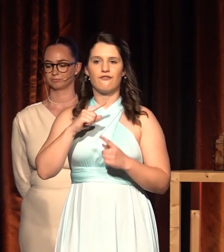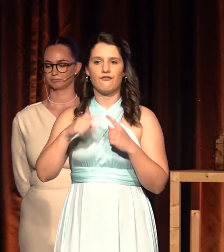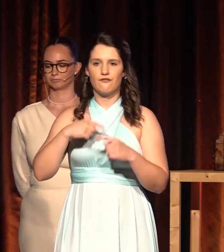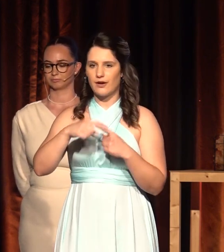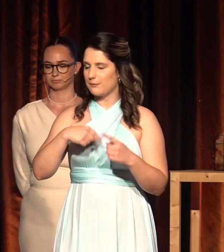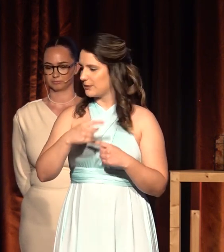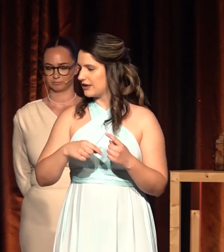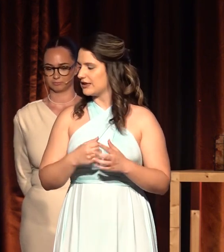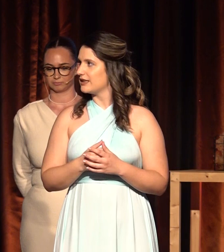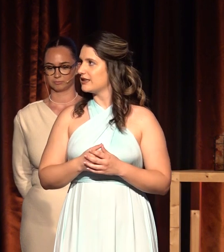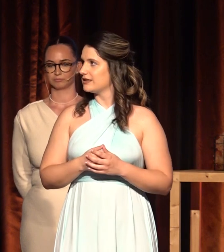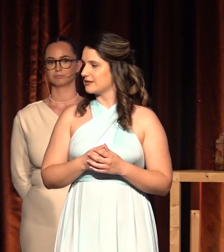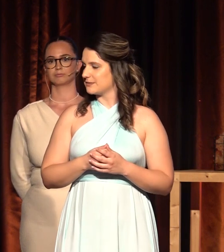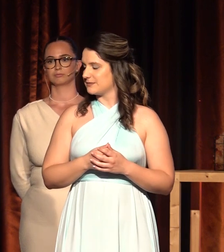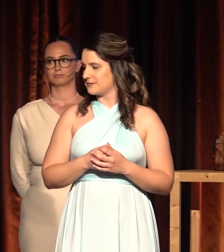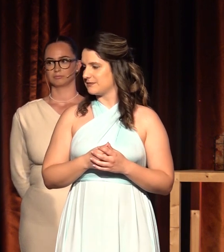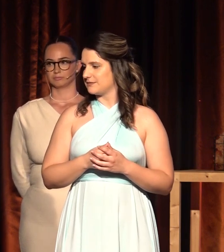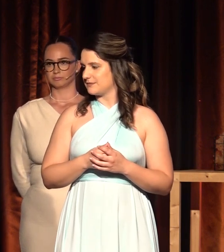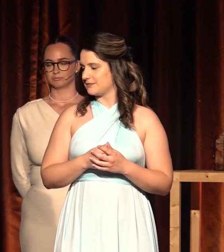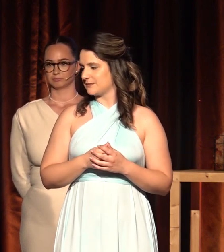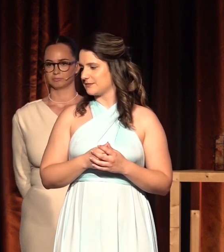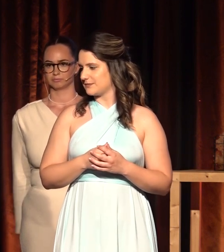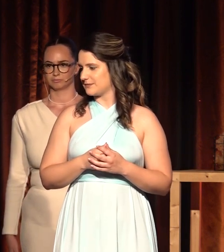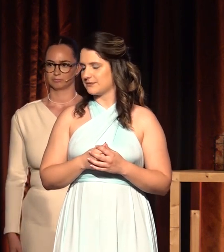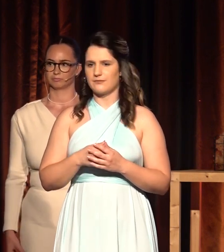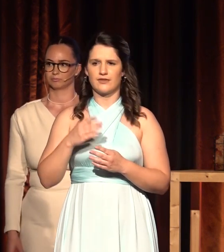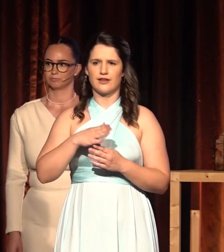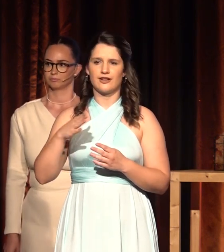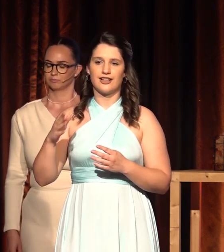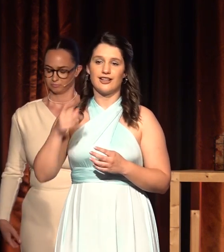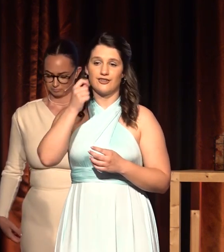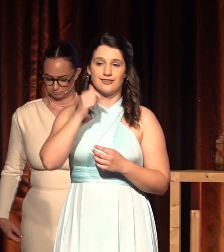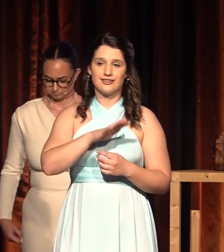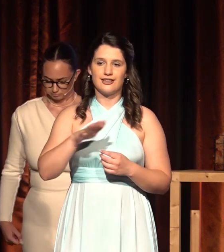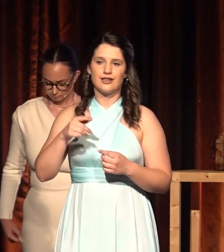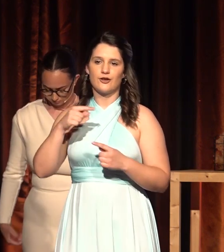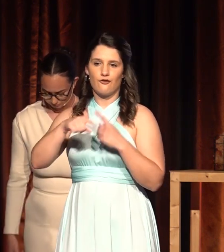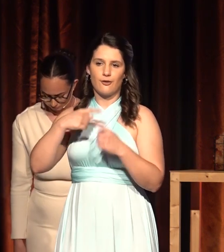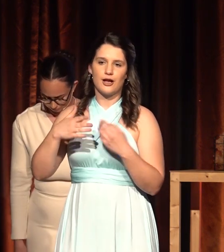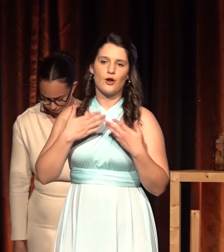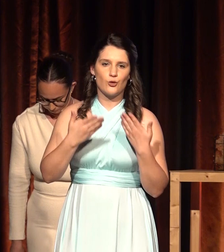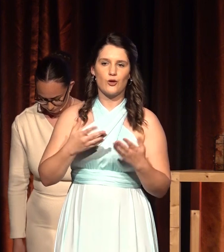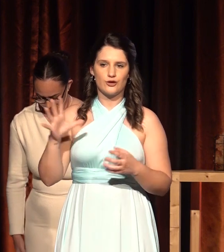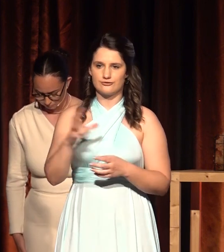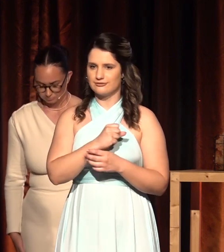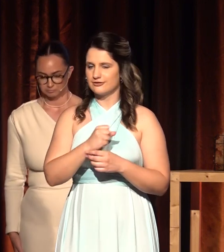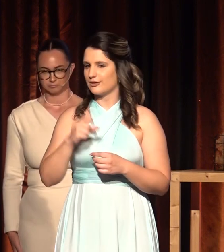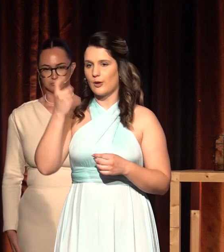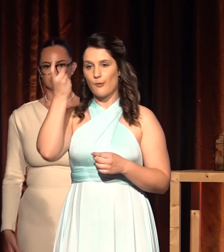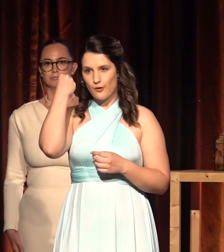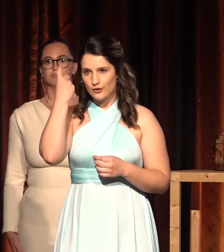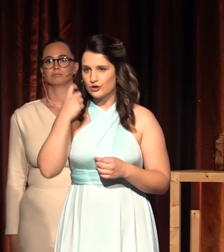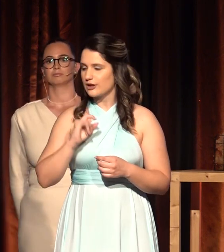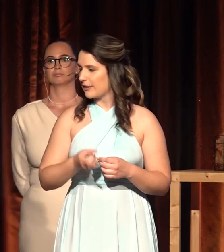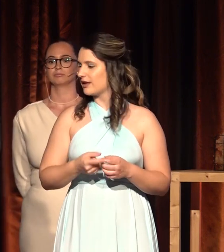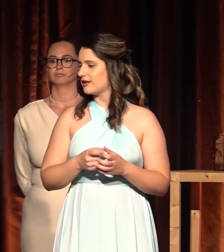que segurament també heu anat patint tot este recorregut i que els heu acompanyat, i evidentment a tot el professorat en